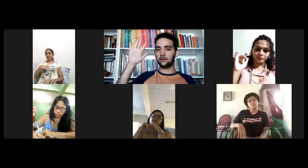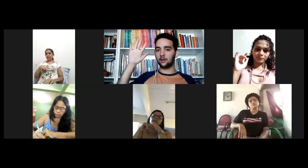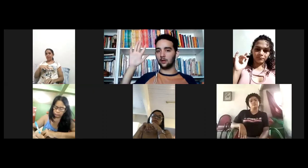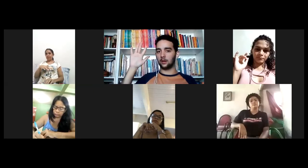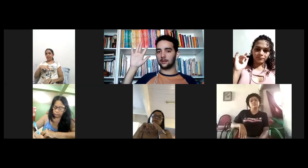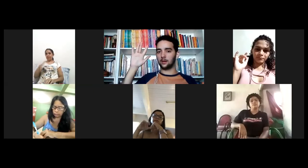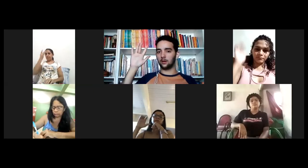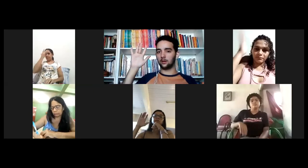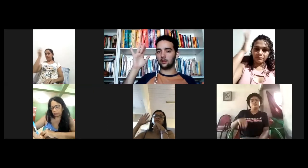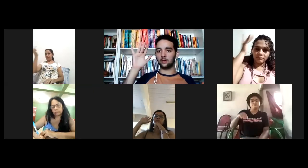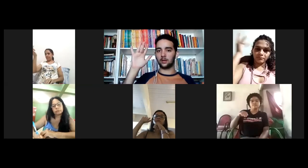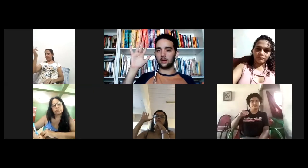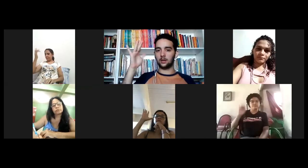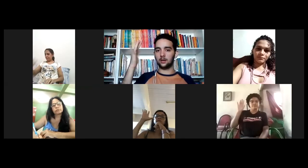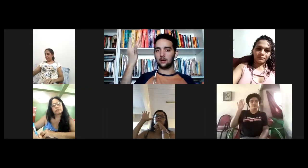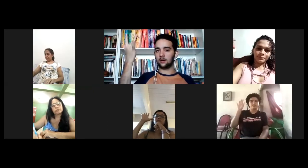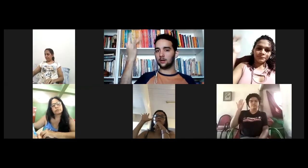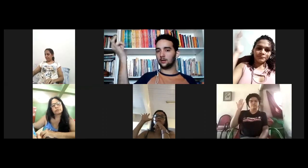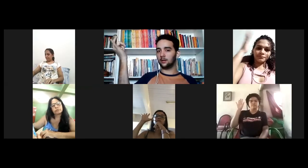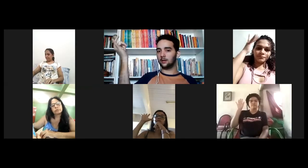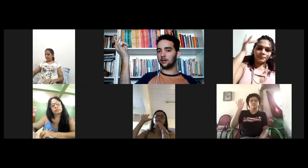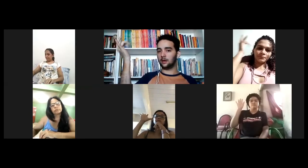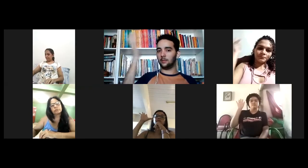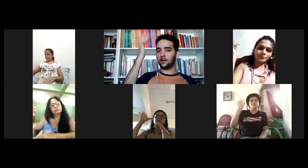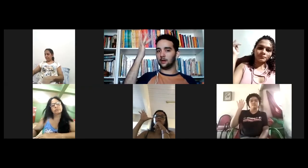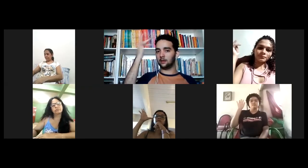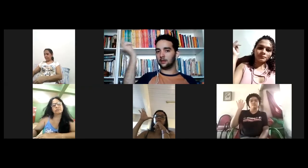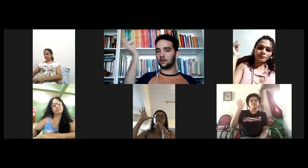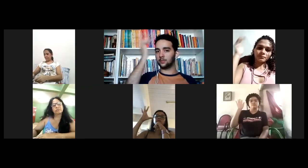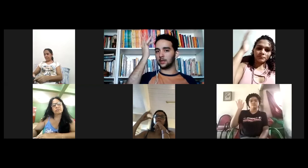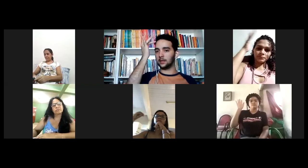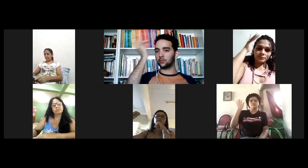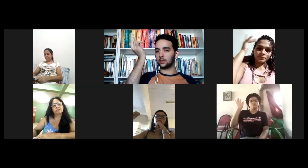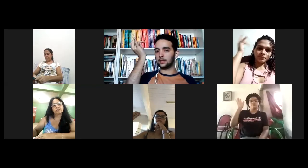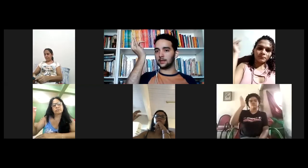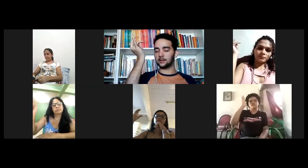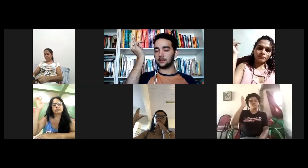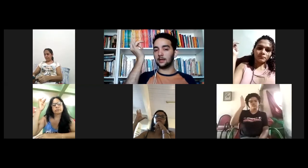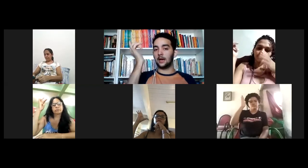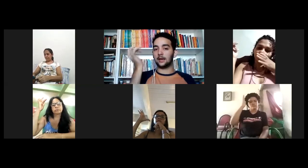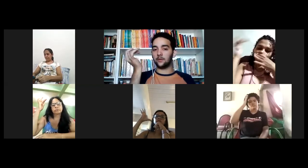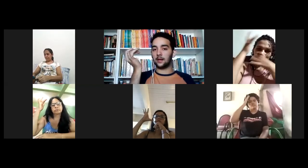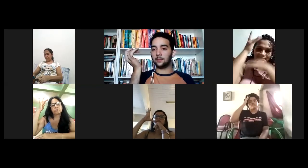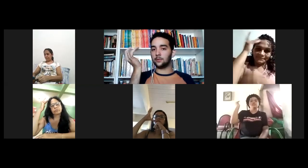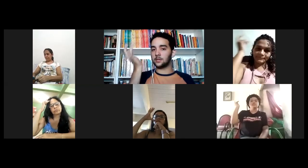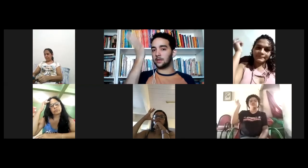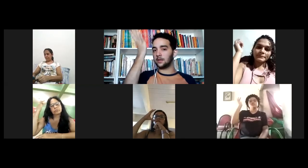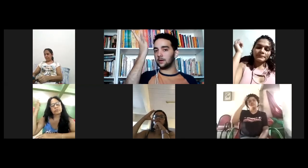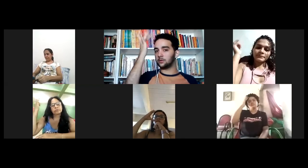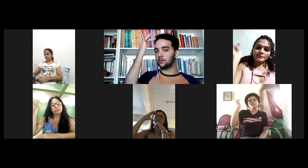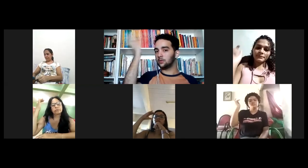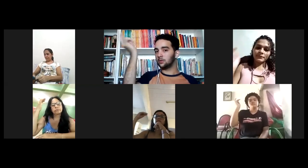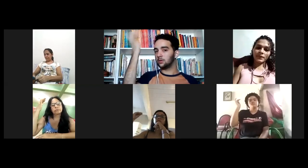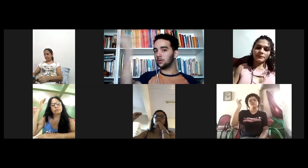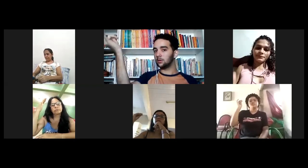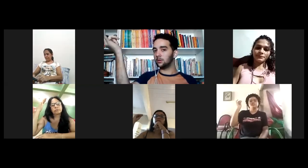Amanhã, ó, assim, ó. Que amanhã. Por aqui da altura da testa. Quero falar depois de amanhã,